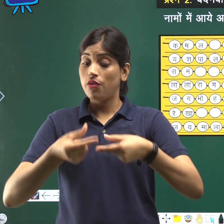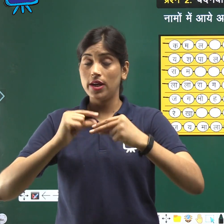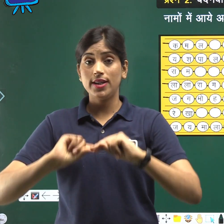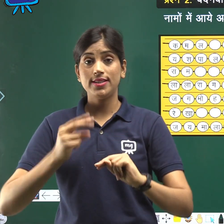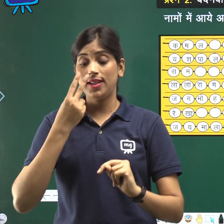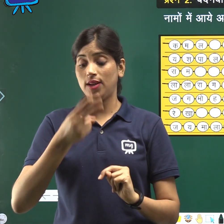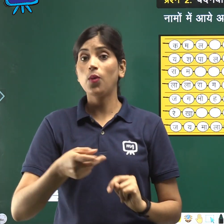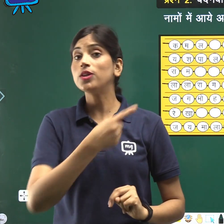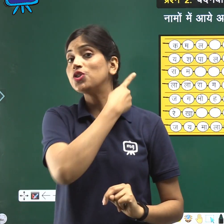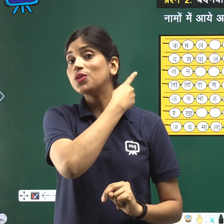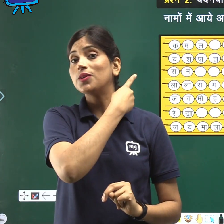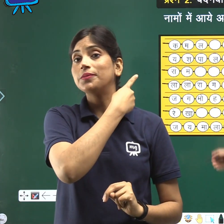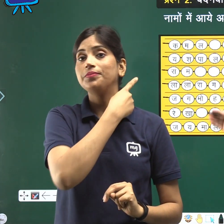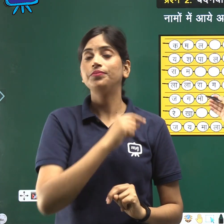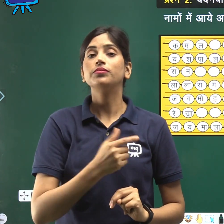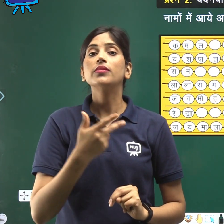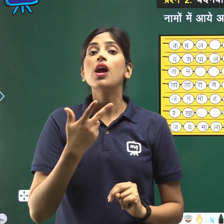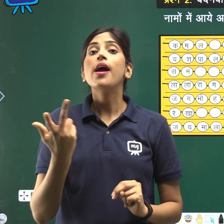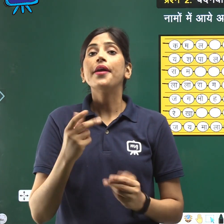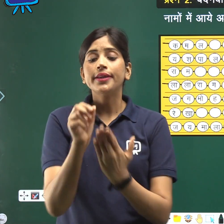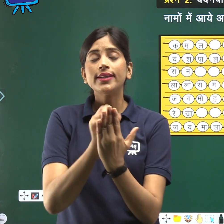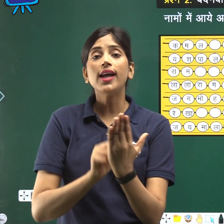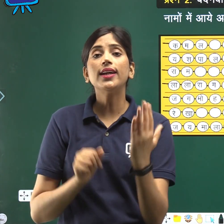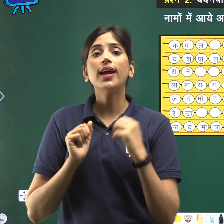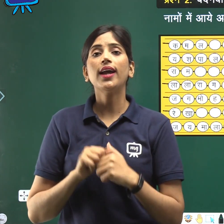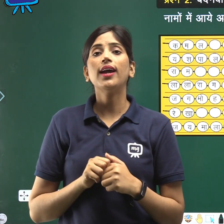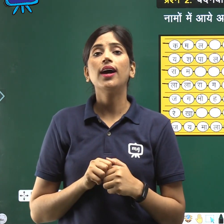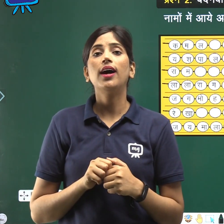देखो बच्चों, क्या लिखा है?